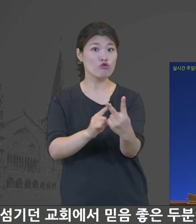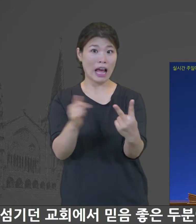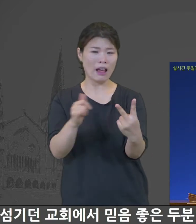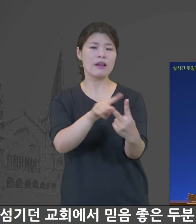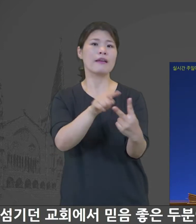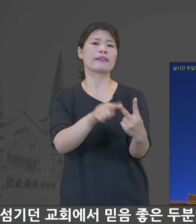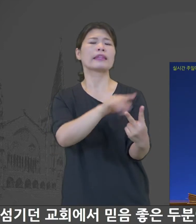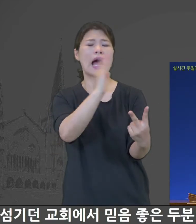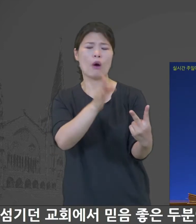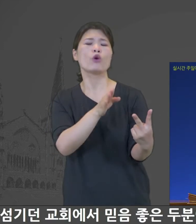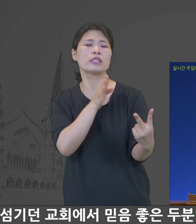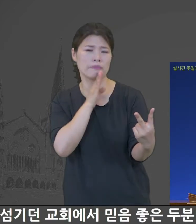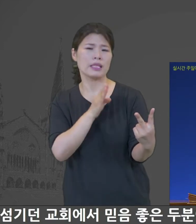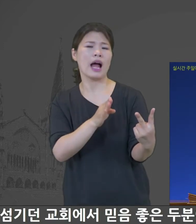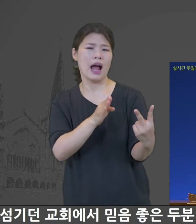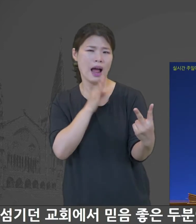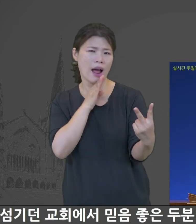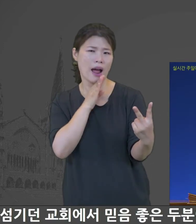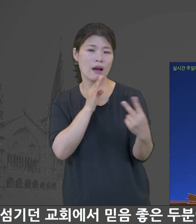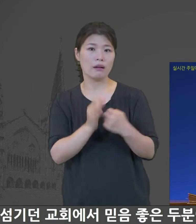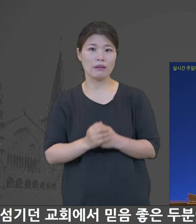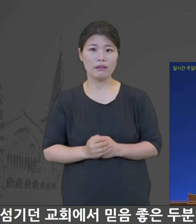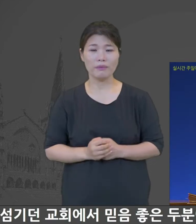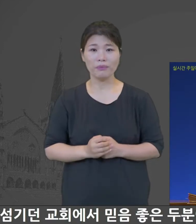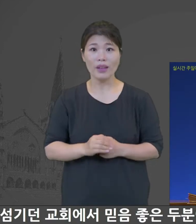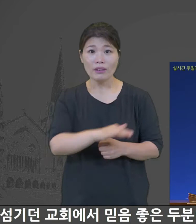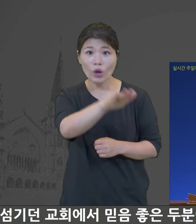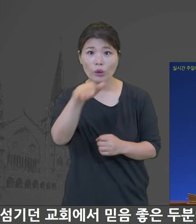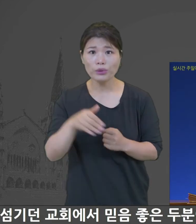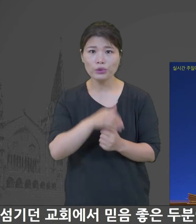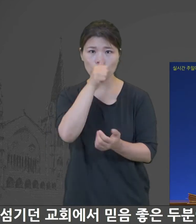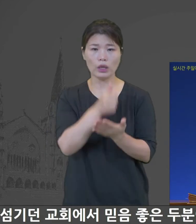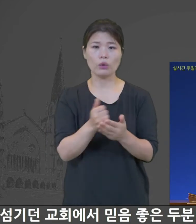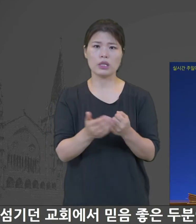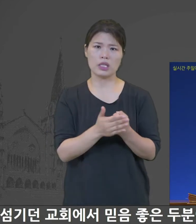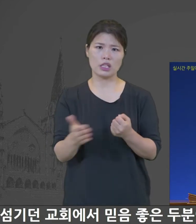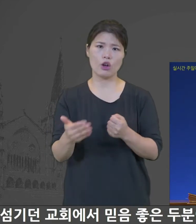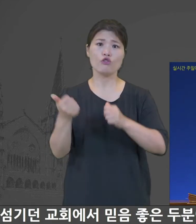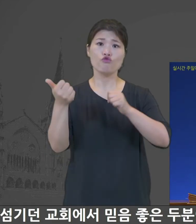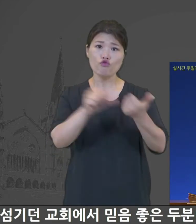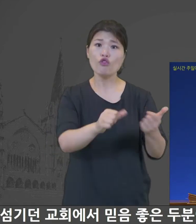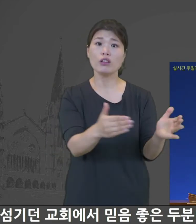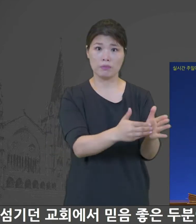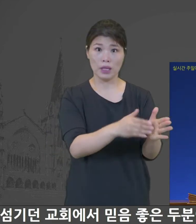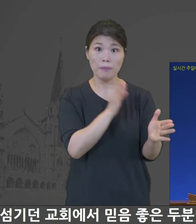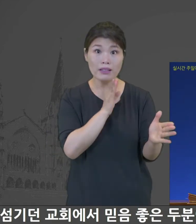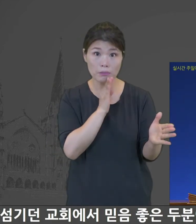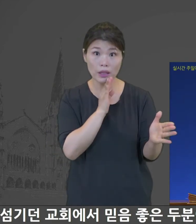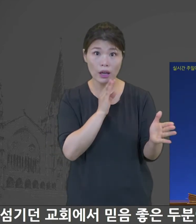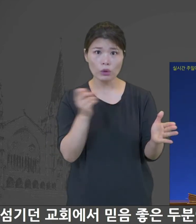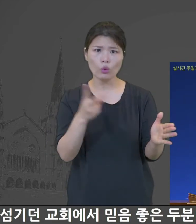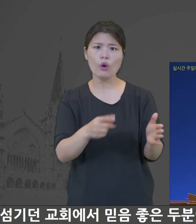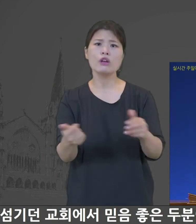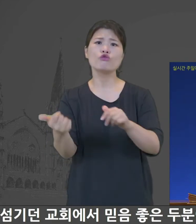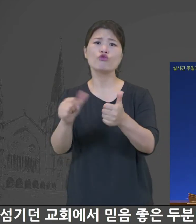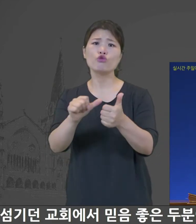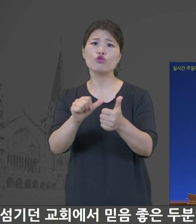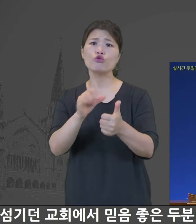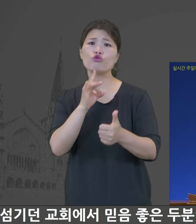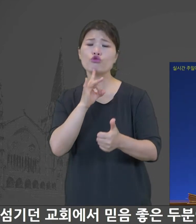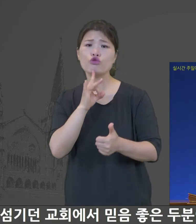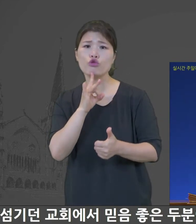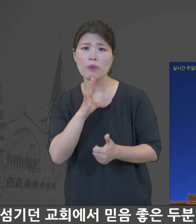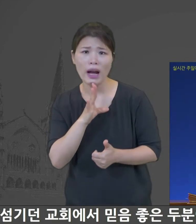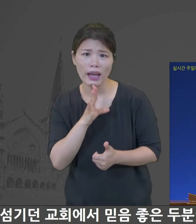옳다 그랬습니다. 여러분, 우리는 죄로 인해서 죽었기도 했고요, 죽을 수밖에 없기도 한 겁니다.